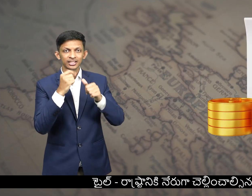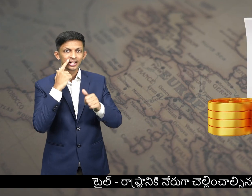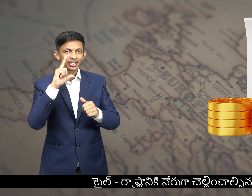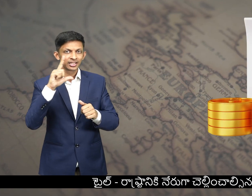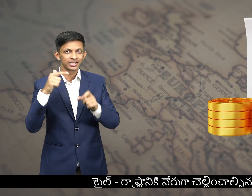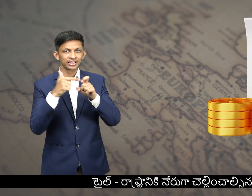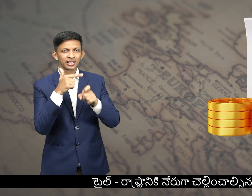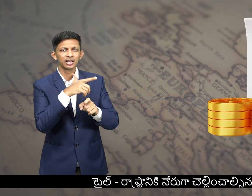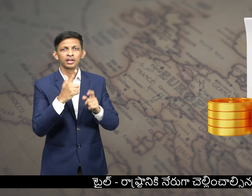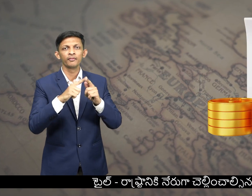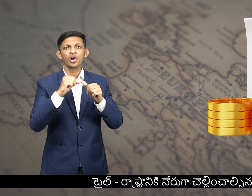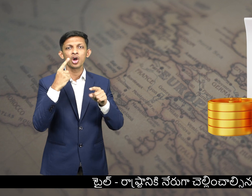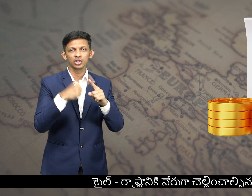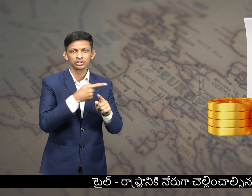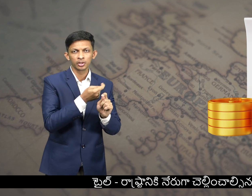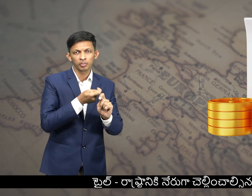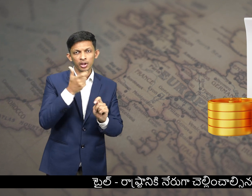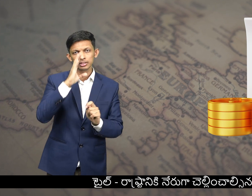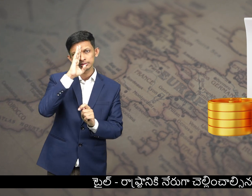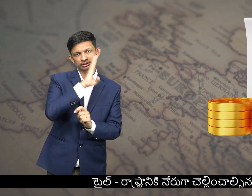టైల్ రాష్ట్రానికి నేరుగా చెల్లించాల్సిన పన్ను.